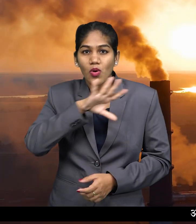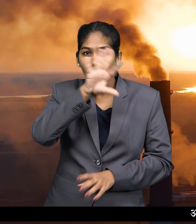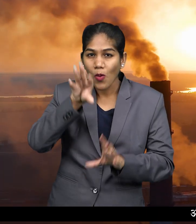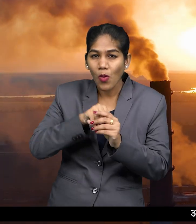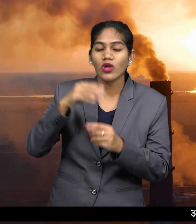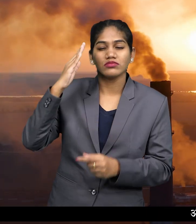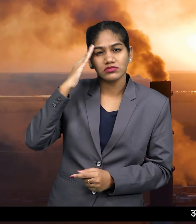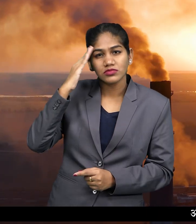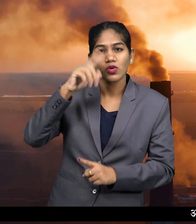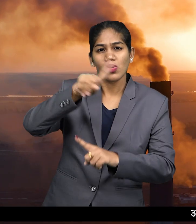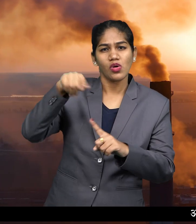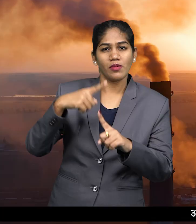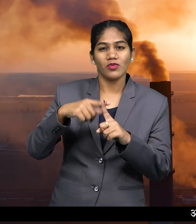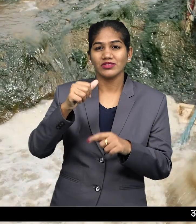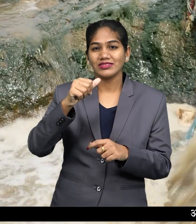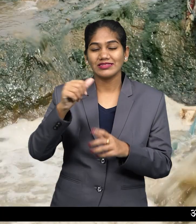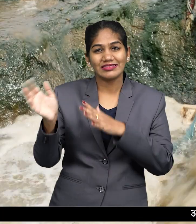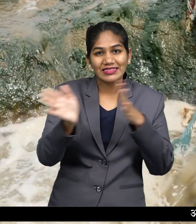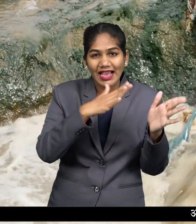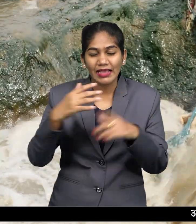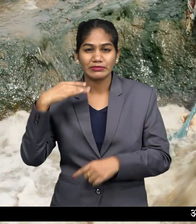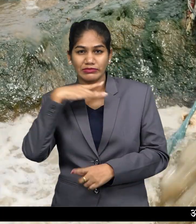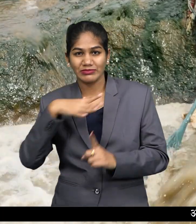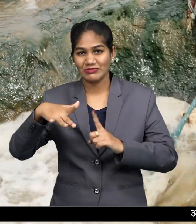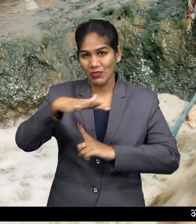और जल प्रदूषण के बारे में है।